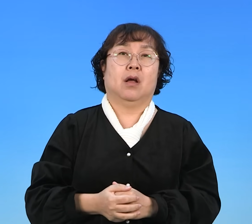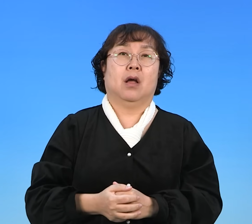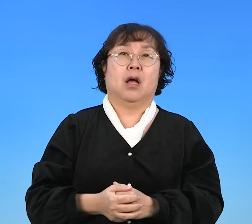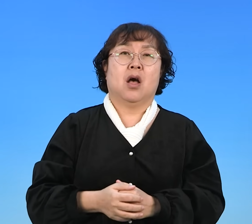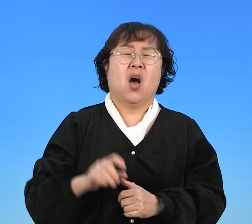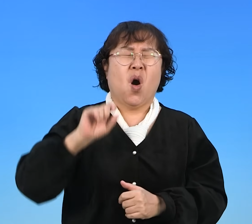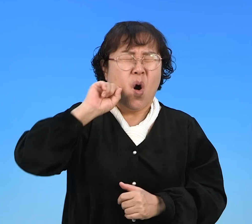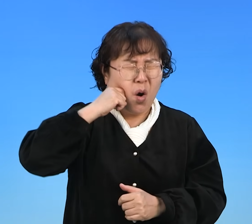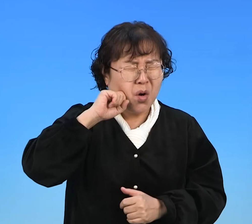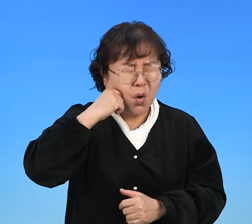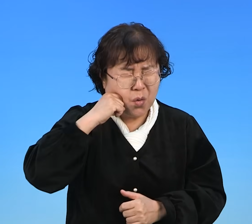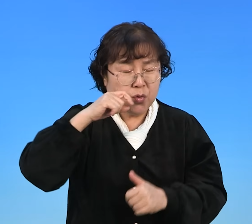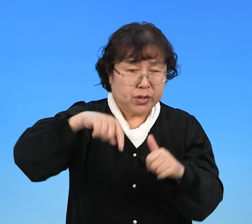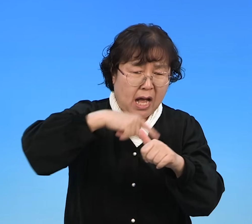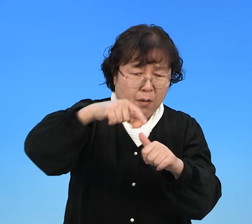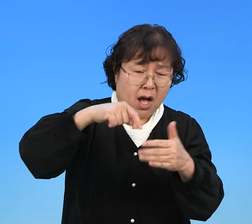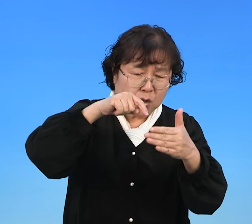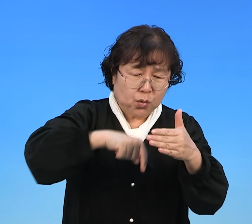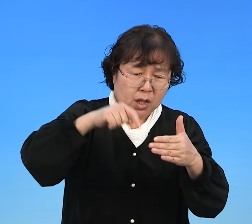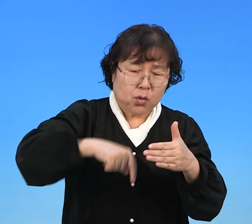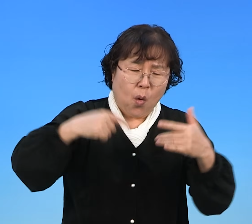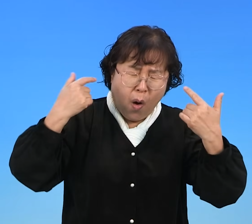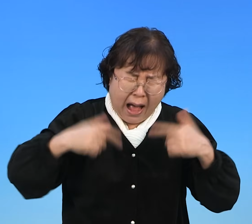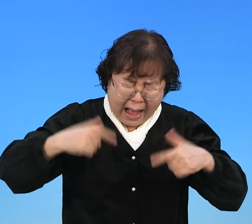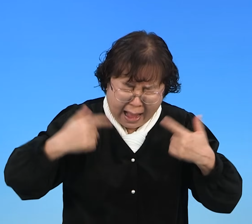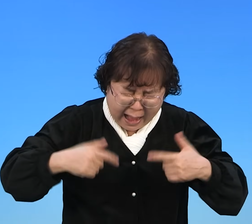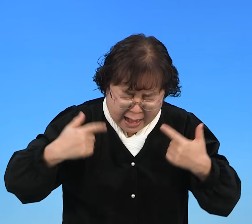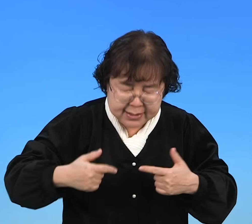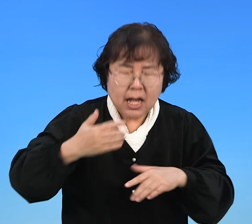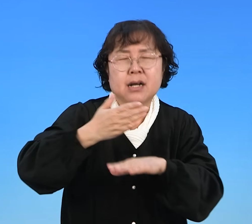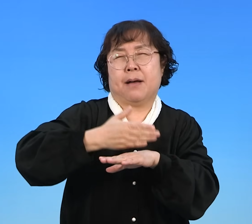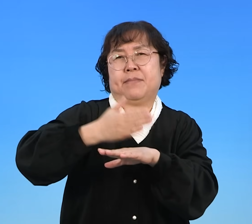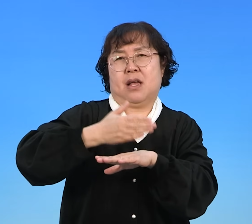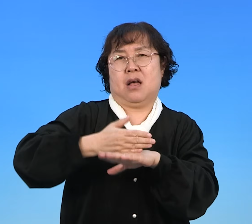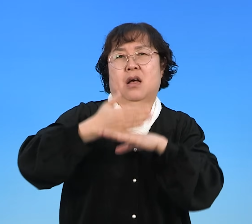어떻게 그런 상황에서, 어떤 상황에서든 감사할 수 있지?